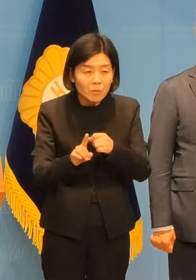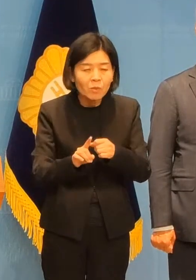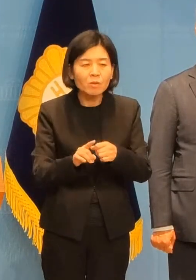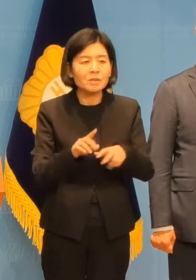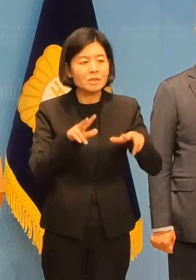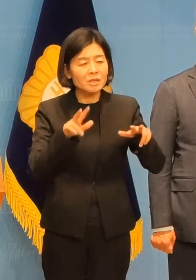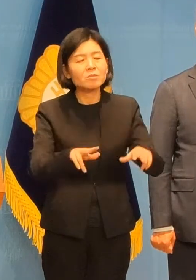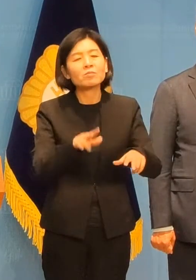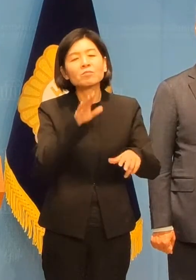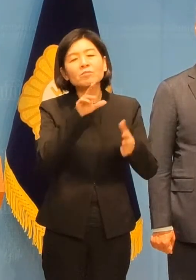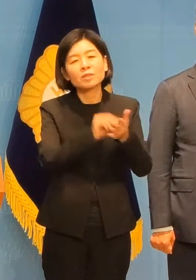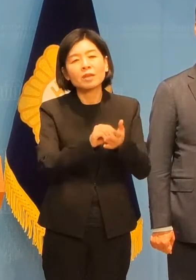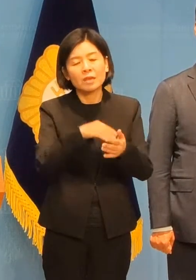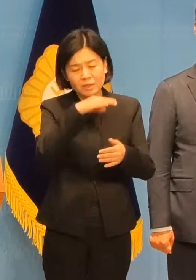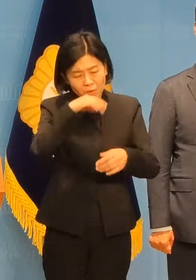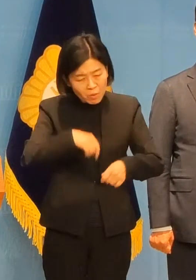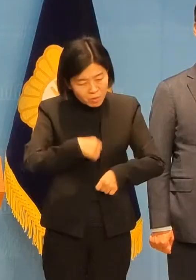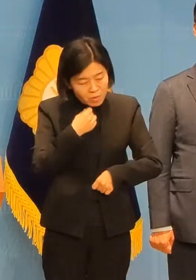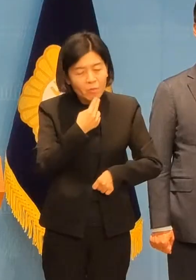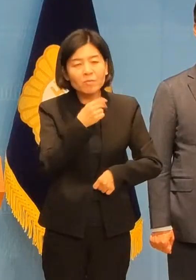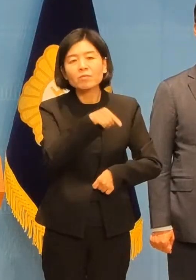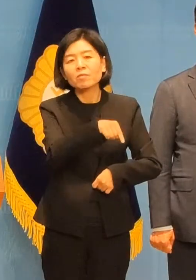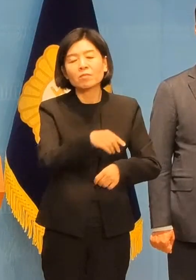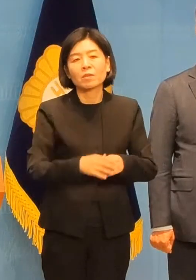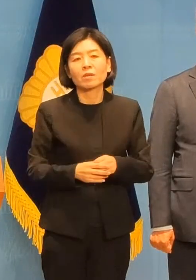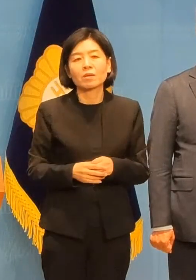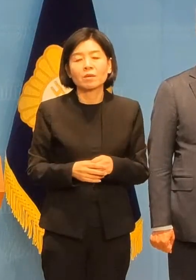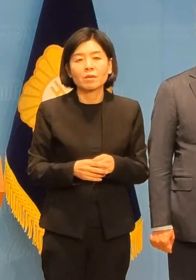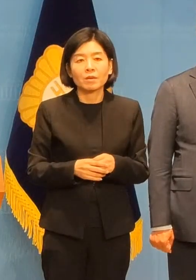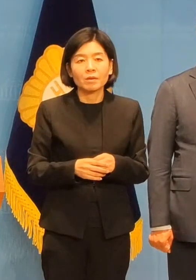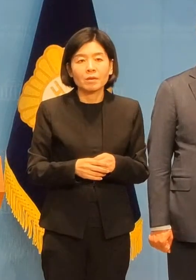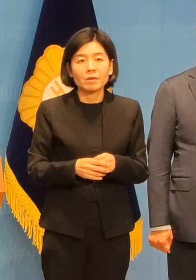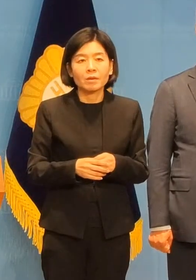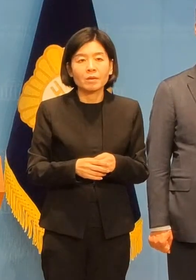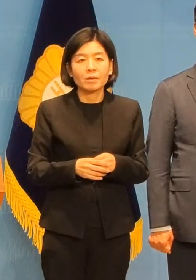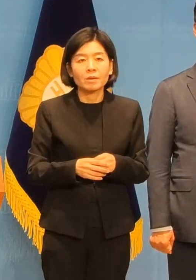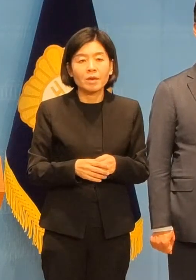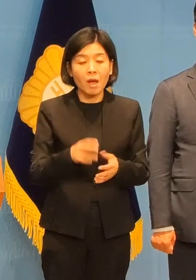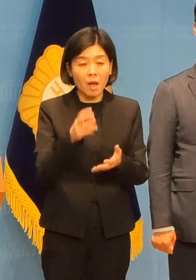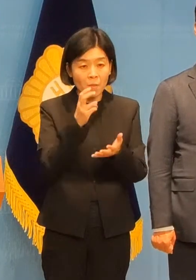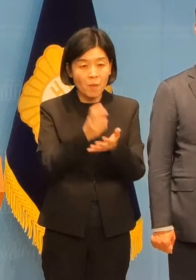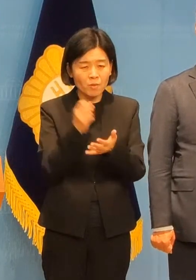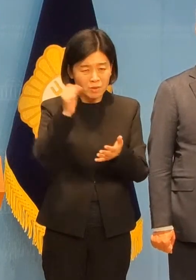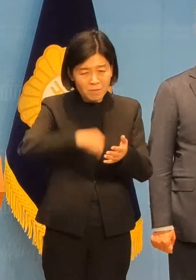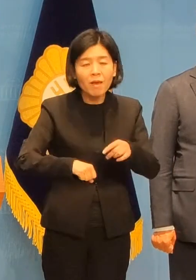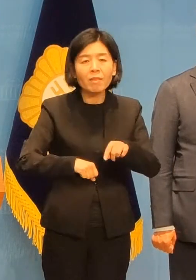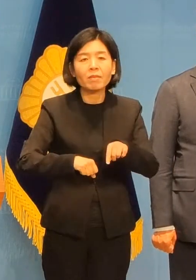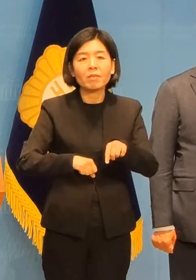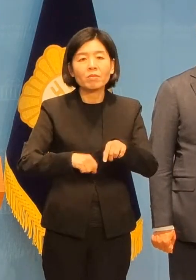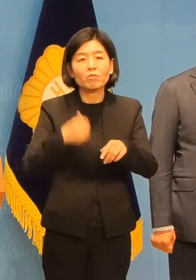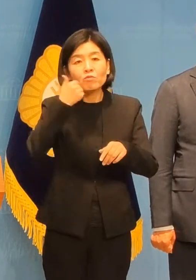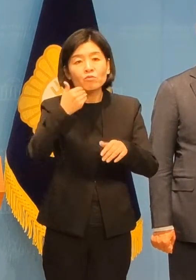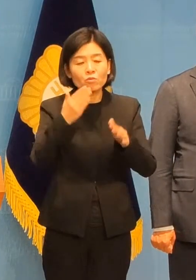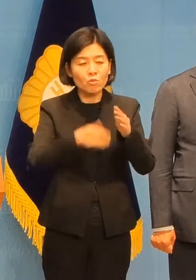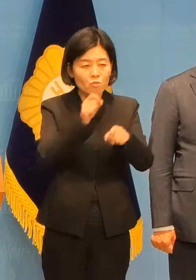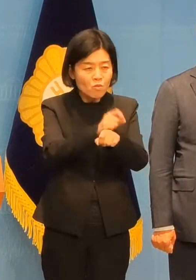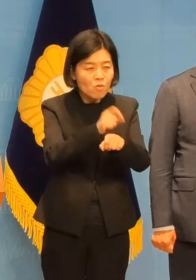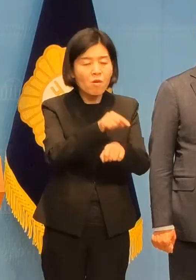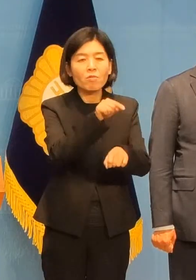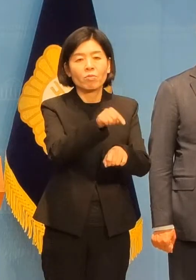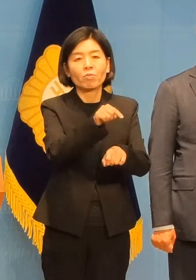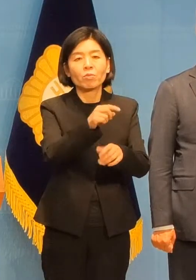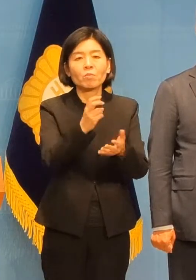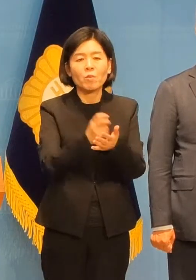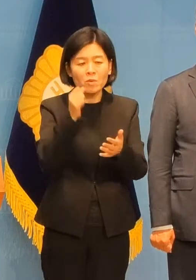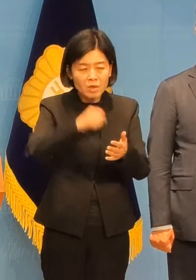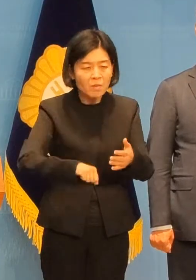부조리이고 정의가 아닌 것입니다. 이에 따라 위와 같은 법 위반 공무원들에 대해 단호한